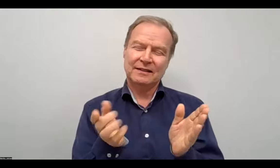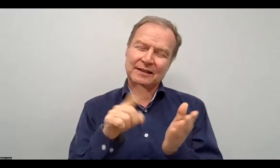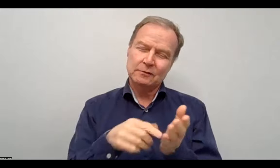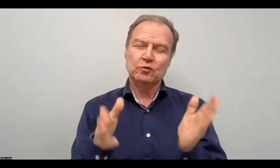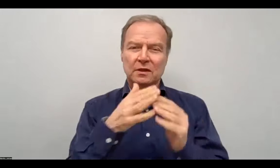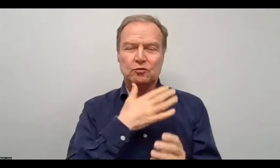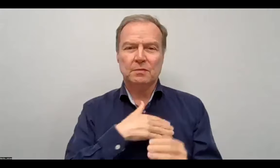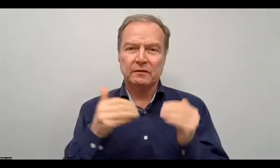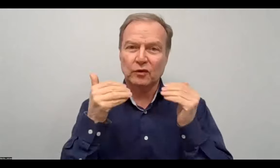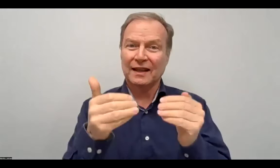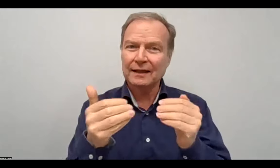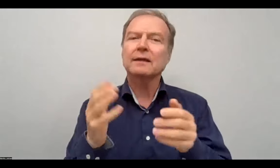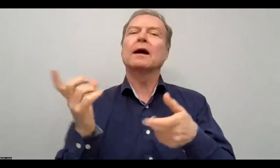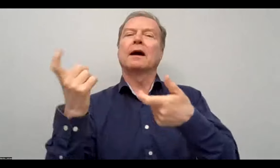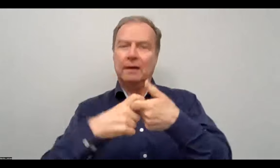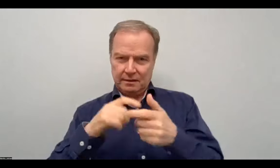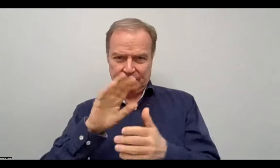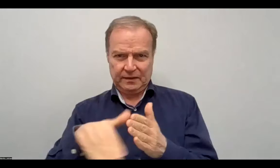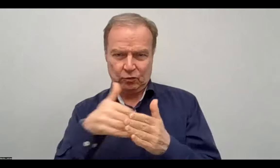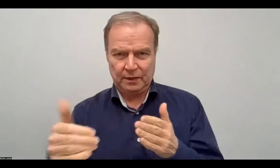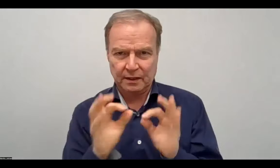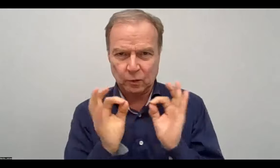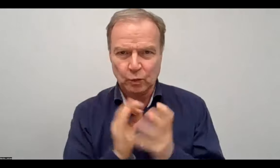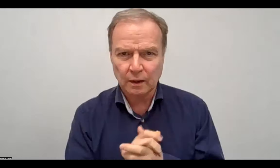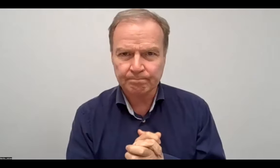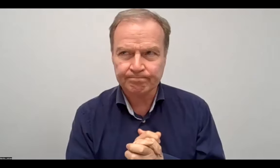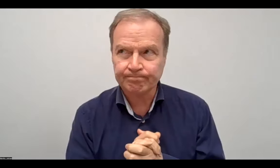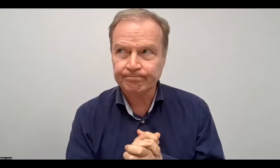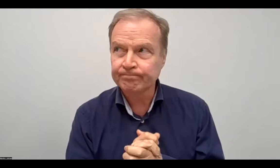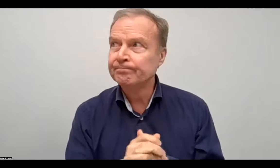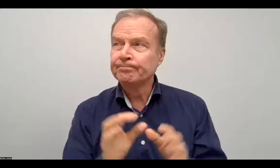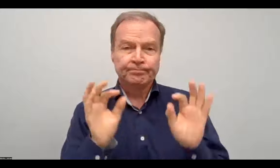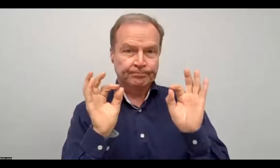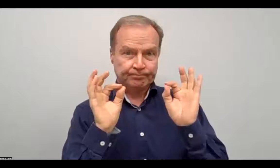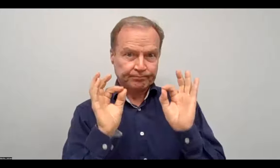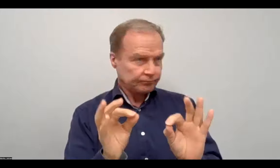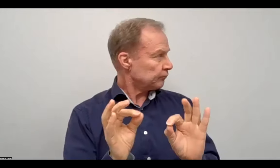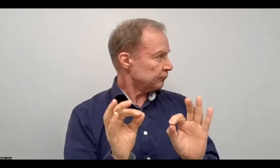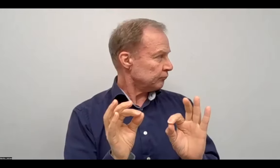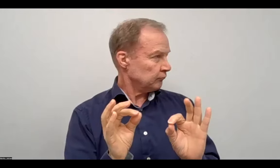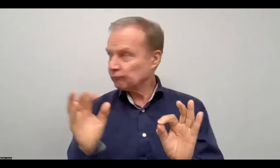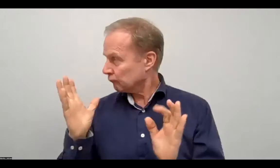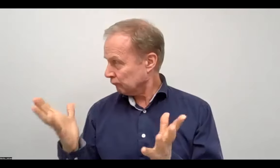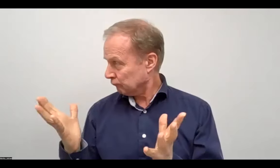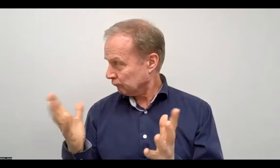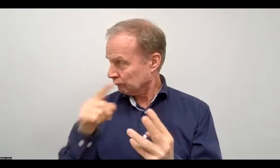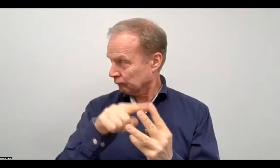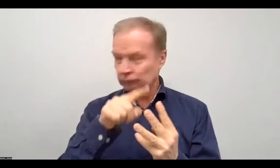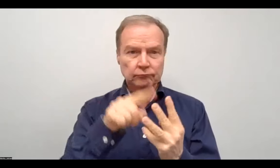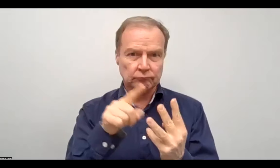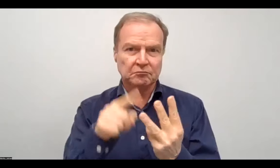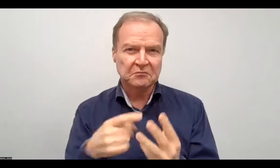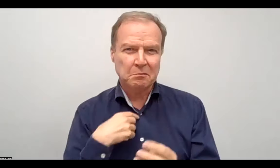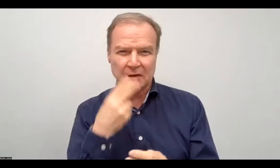hallitusohjelmassa, perustuslaki määrittelee sen tietyllä tavalla, ja se nyt sen kehittämisestä on kyse, niin me toivotaan, että me saadaan nyt tämä